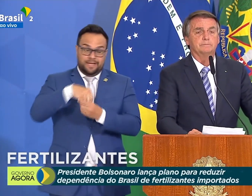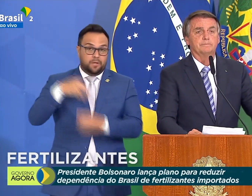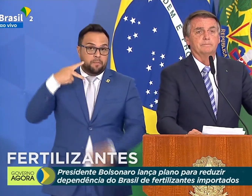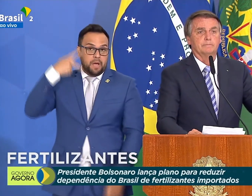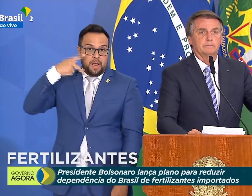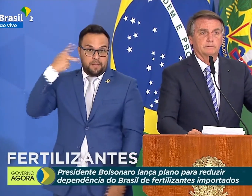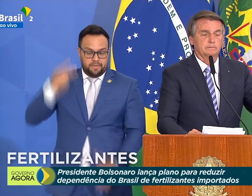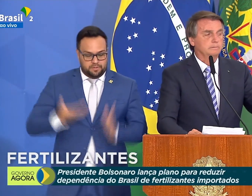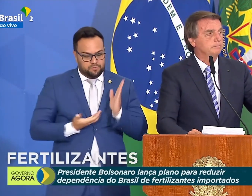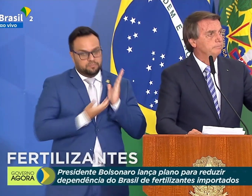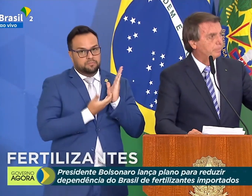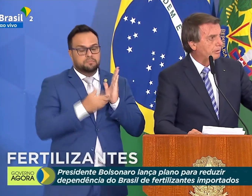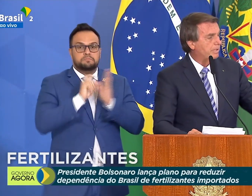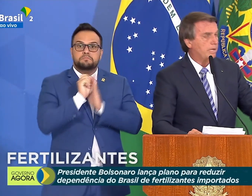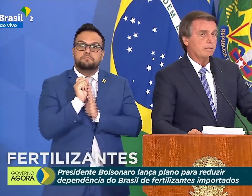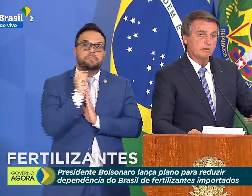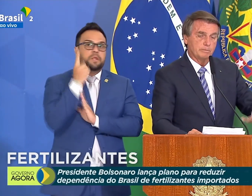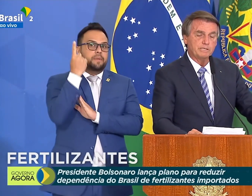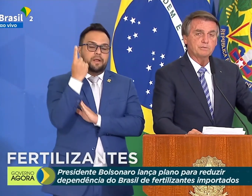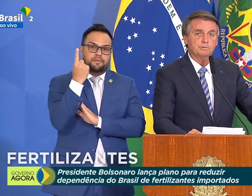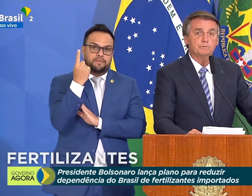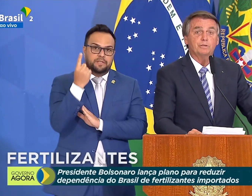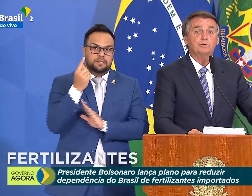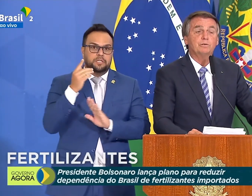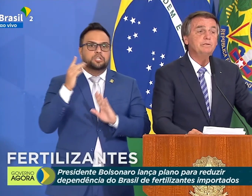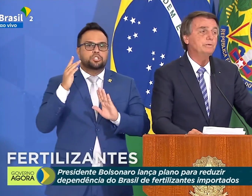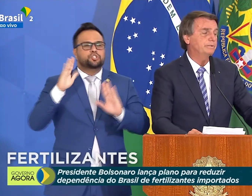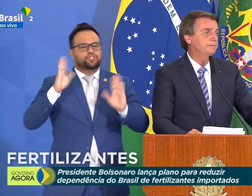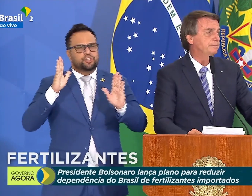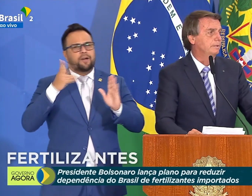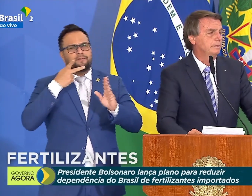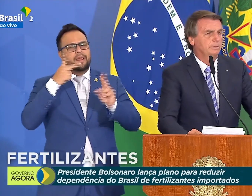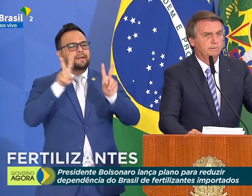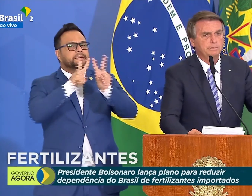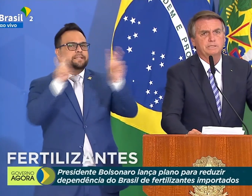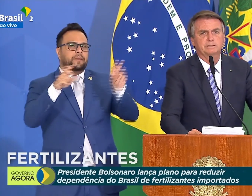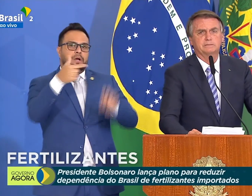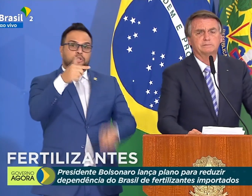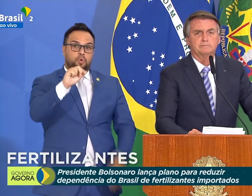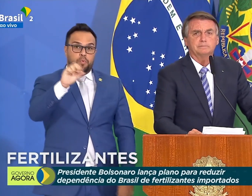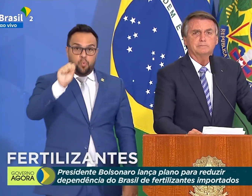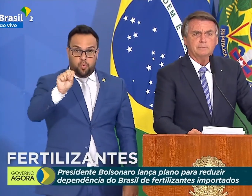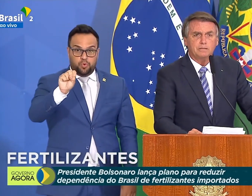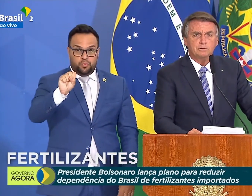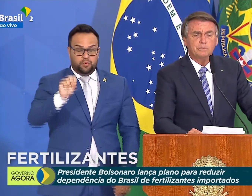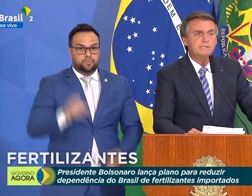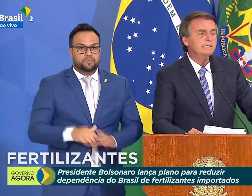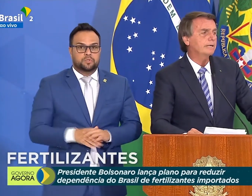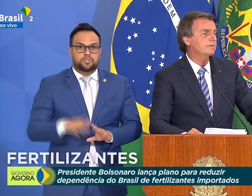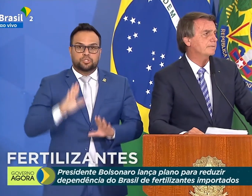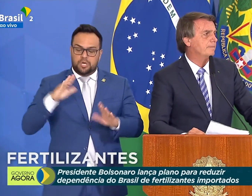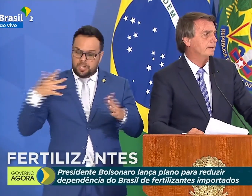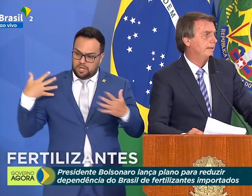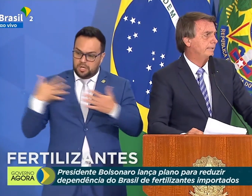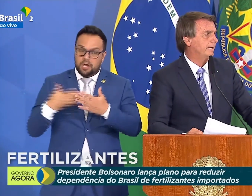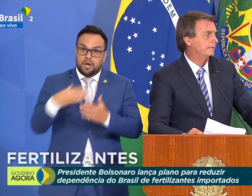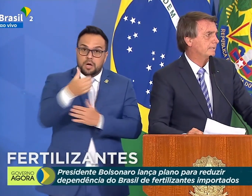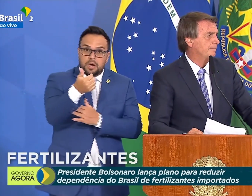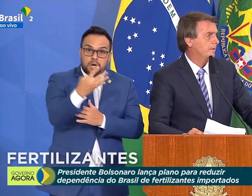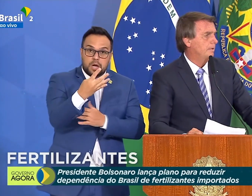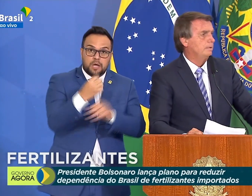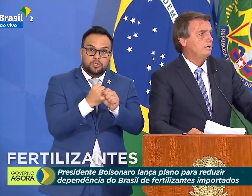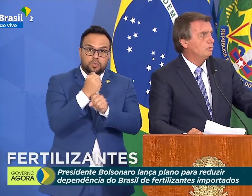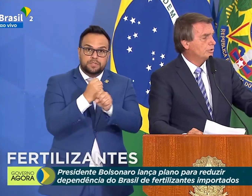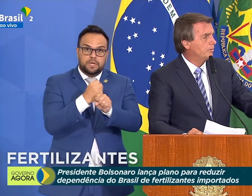eu me pronunciei sobre esse assunto foi em 2008, ou seja, 14 anos